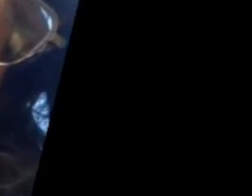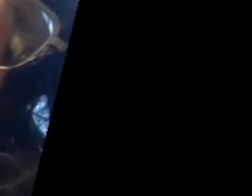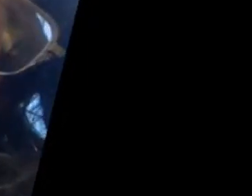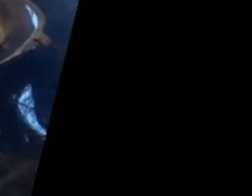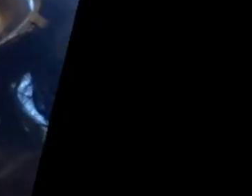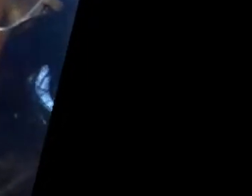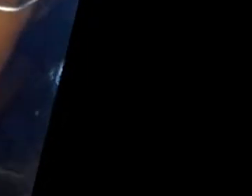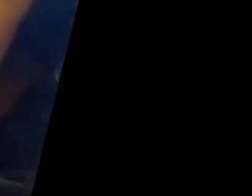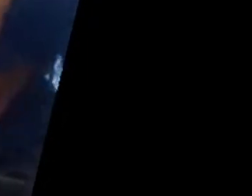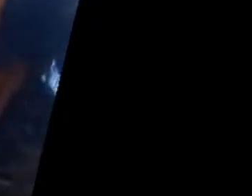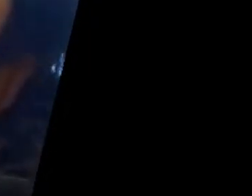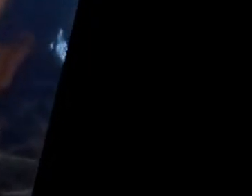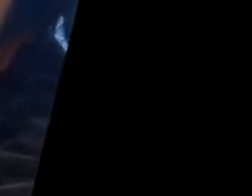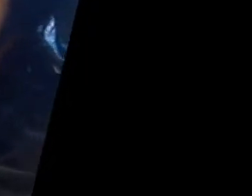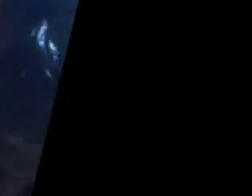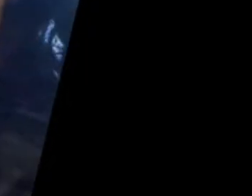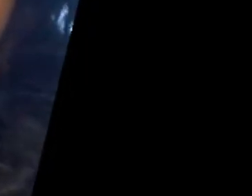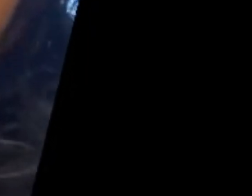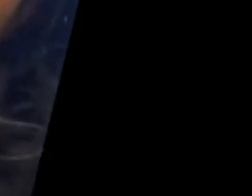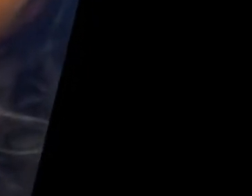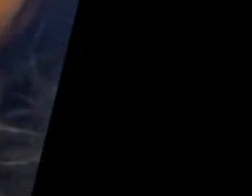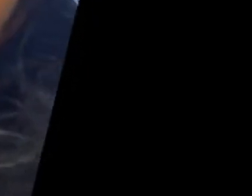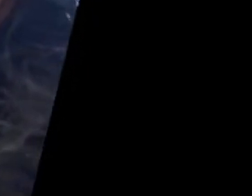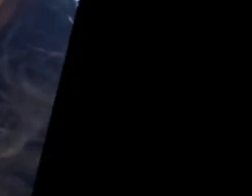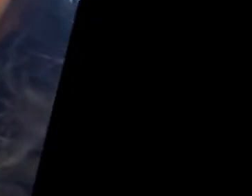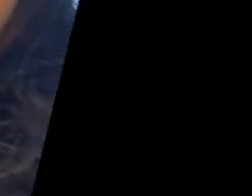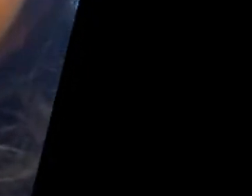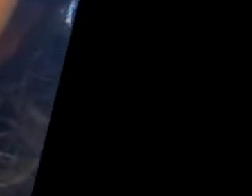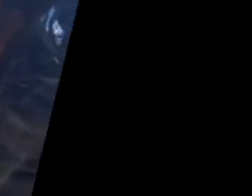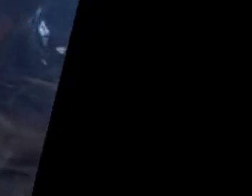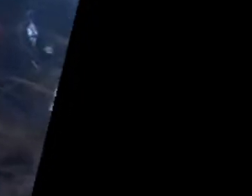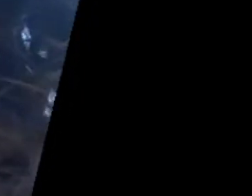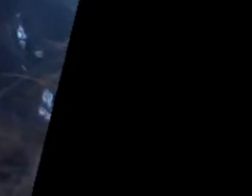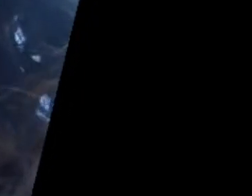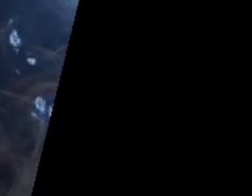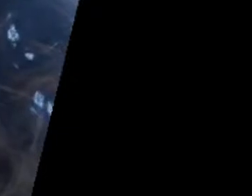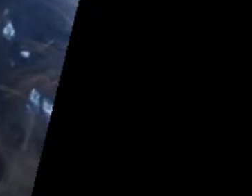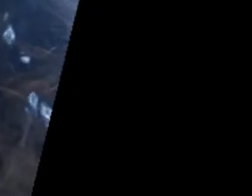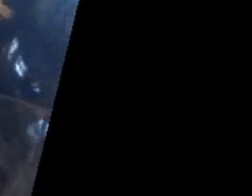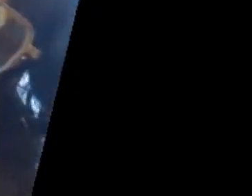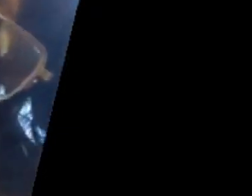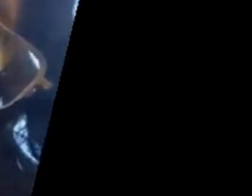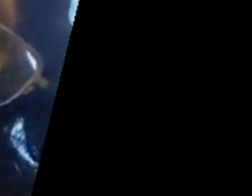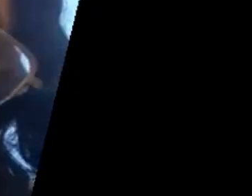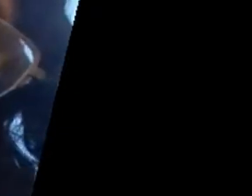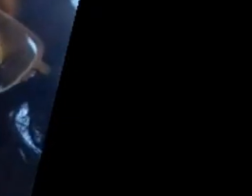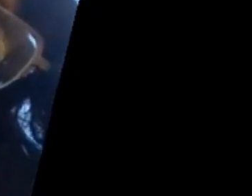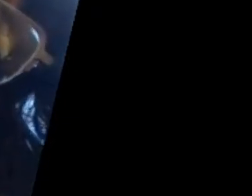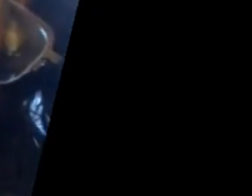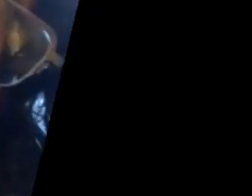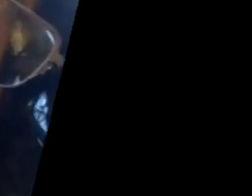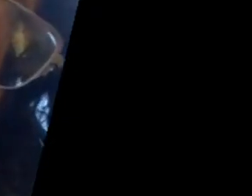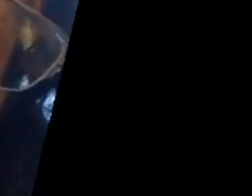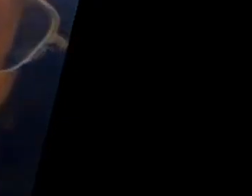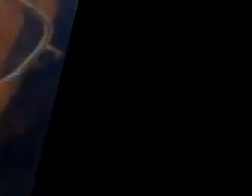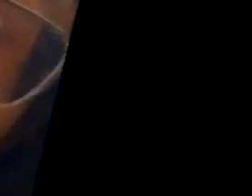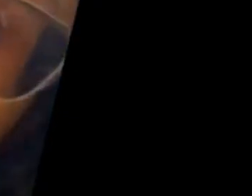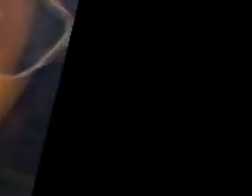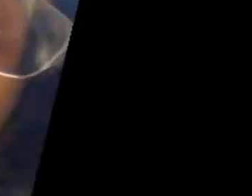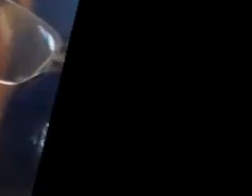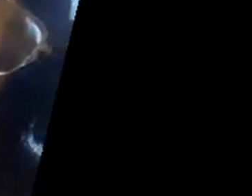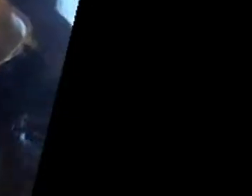E como foi pedido para mim para falar como eu conheci meu esposo, a gente se